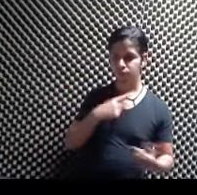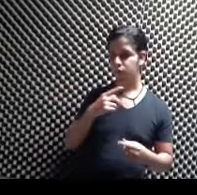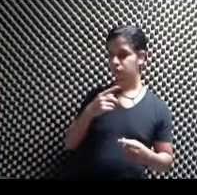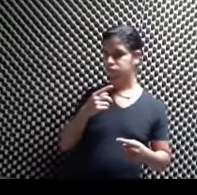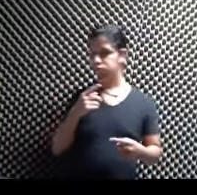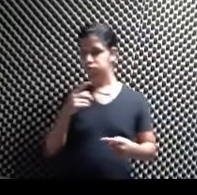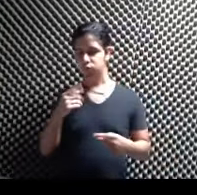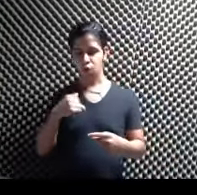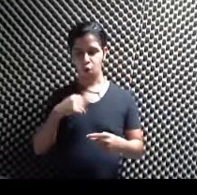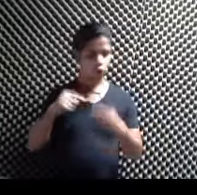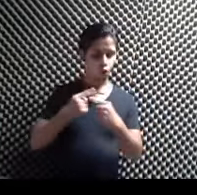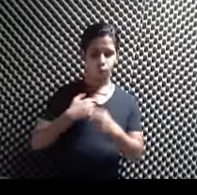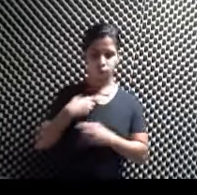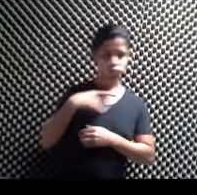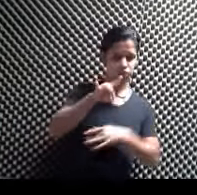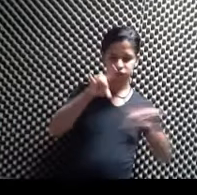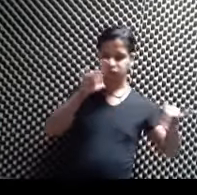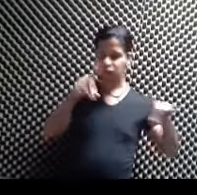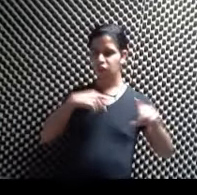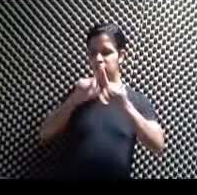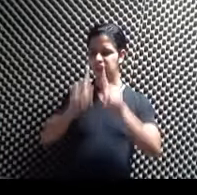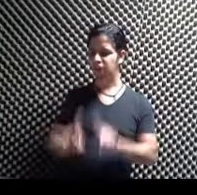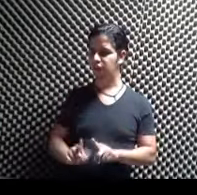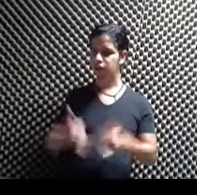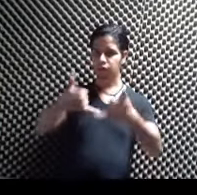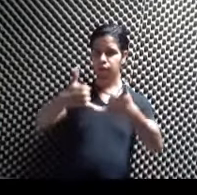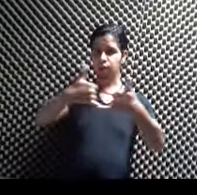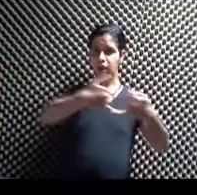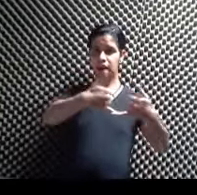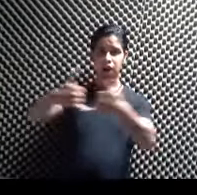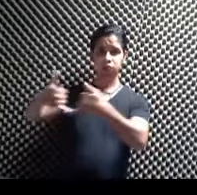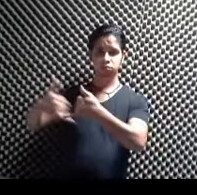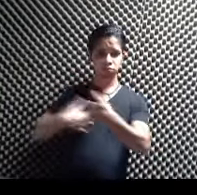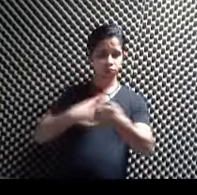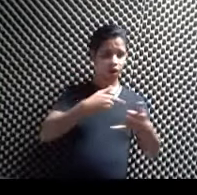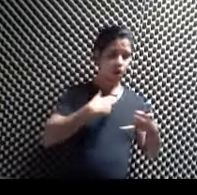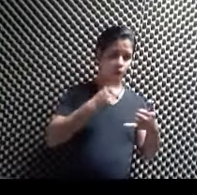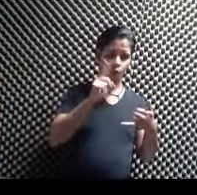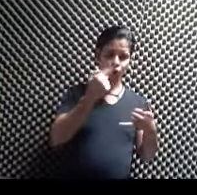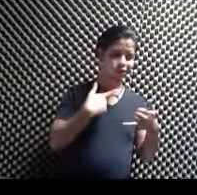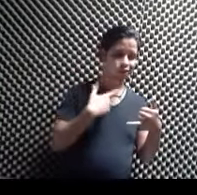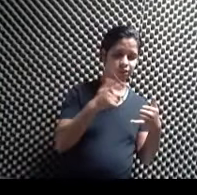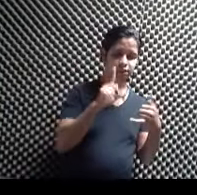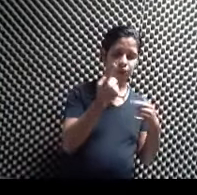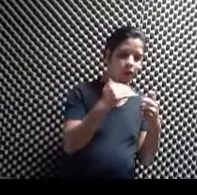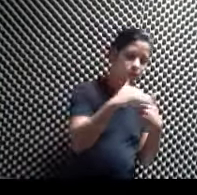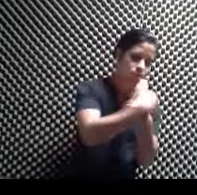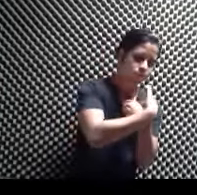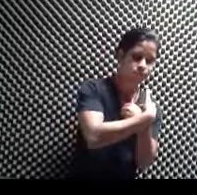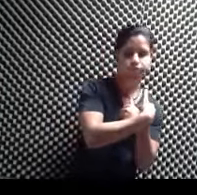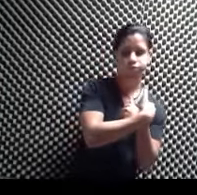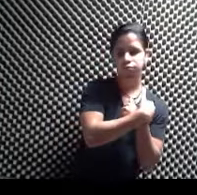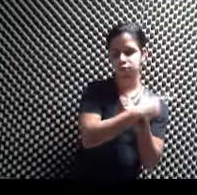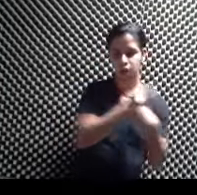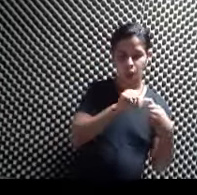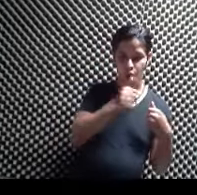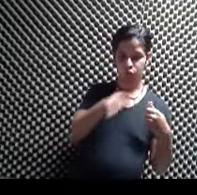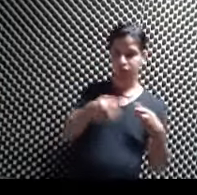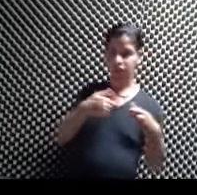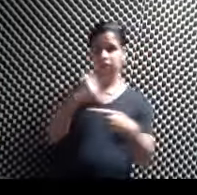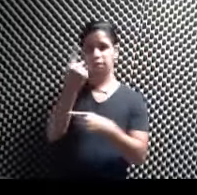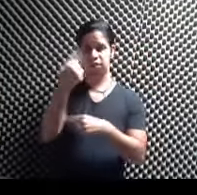distintos tipos de pareja, que si está la pareja caracol que está todo el tiempo grajeándose y dando el roscao, que si está la pareja que trabaja para no encontrarse